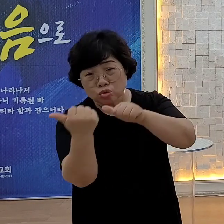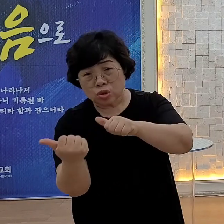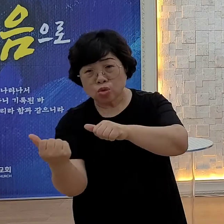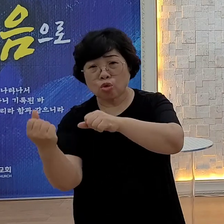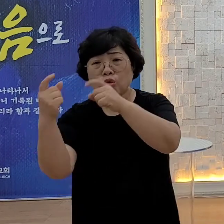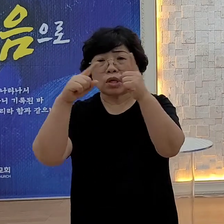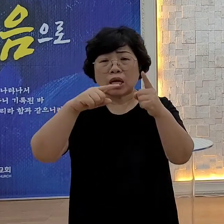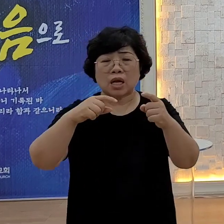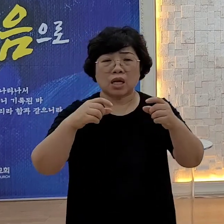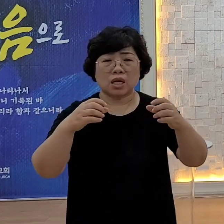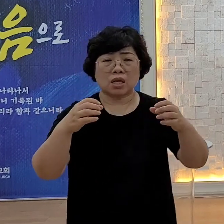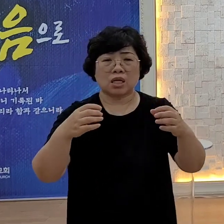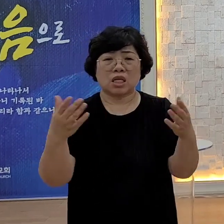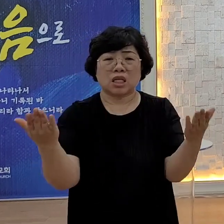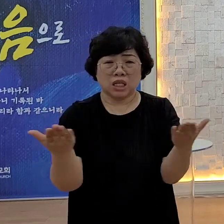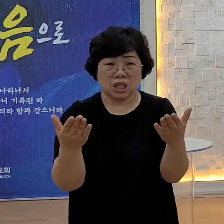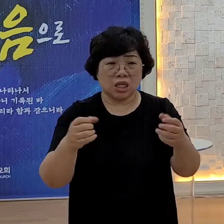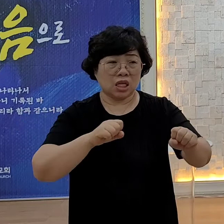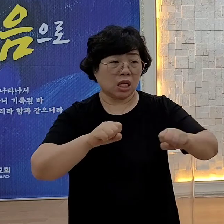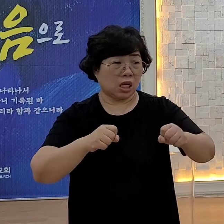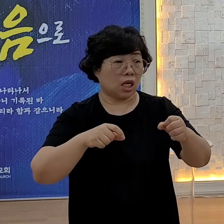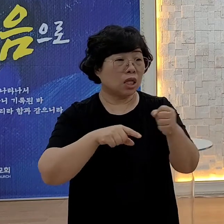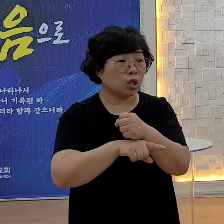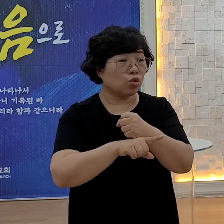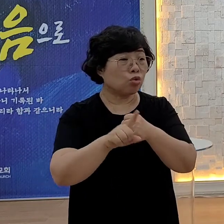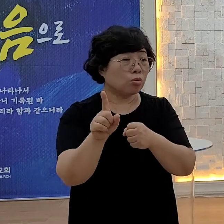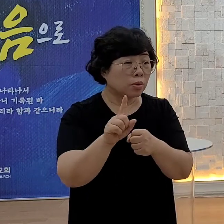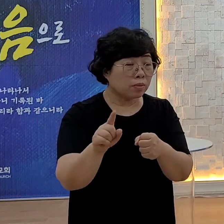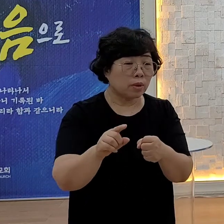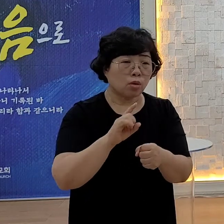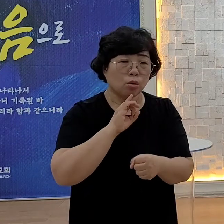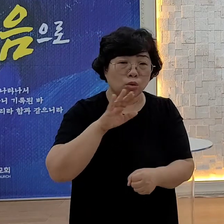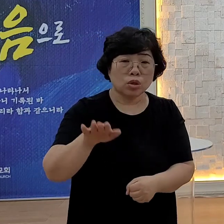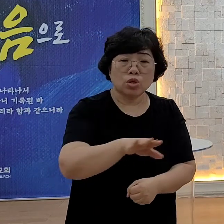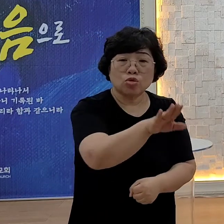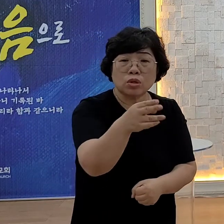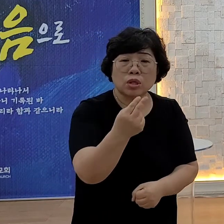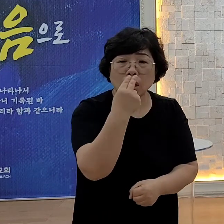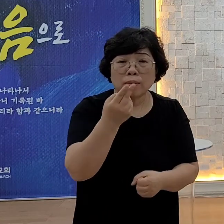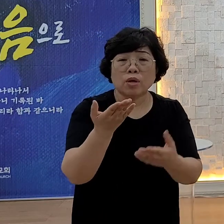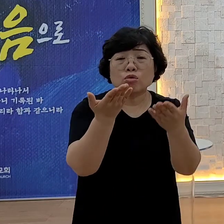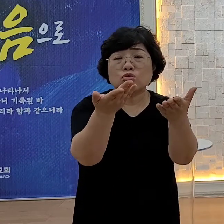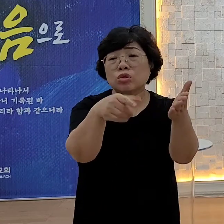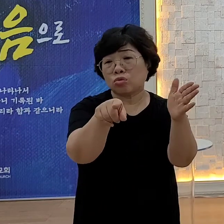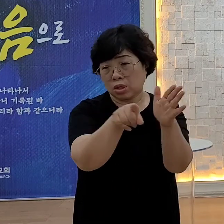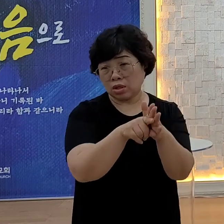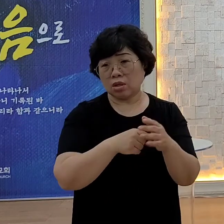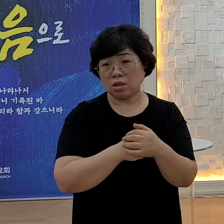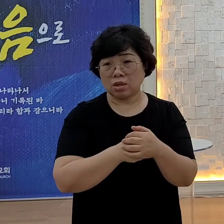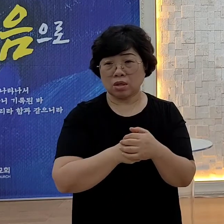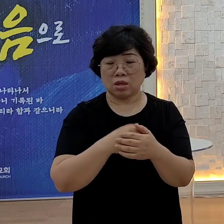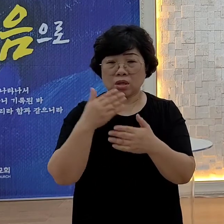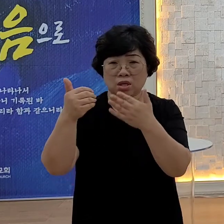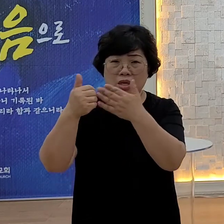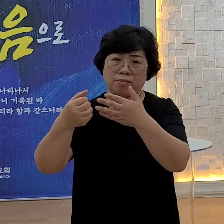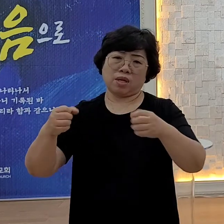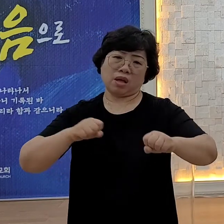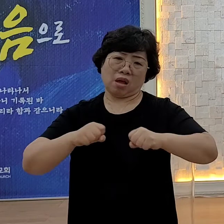이런 난리를 편 이유가 뭐라고요? 오직 우리를 살리기 위해 하나님께서 이런 일을